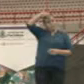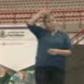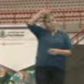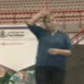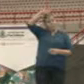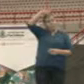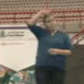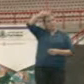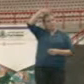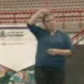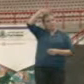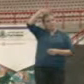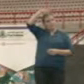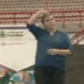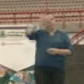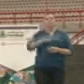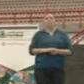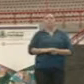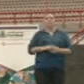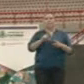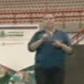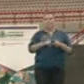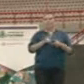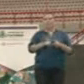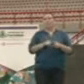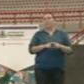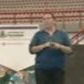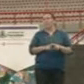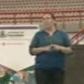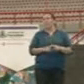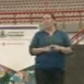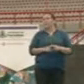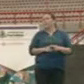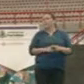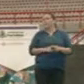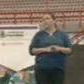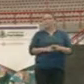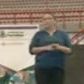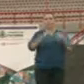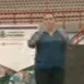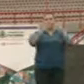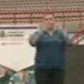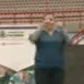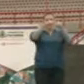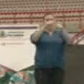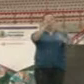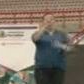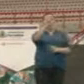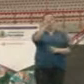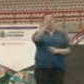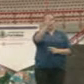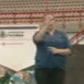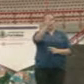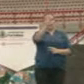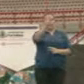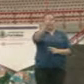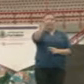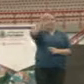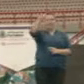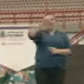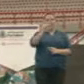passou em vida, foi batizado, e a Eucaristia. Só que para a igreja luterana, a Eucaristia, a